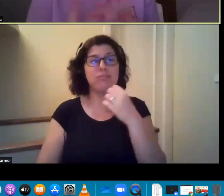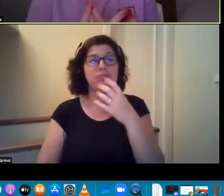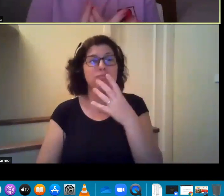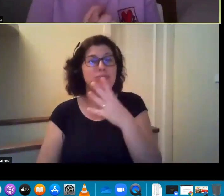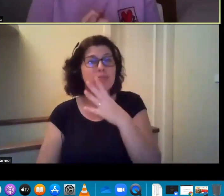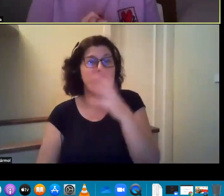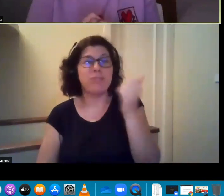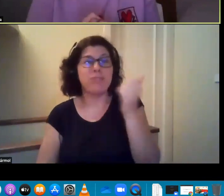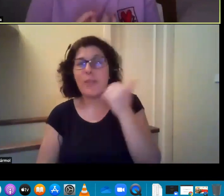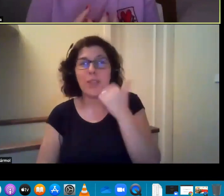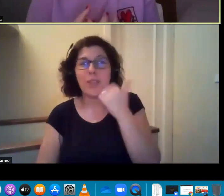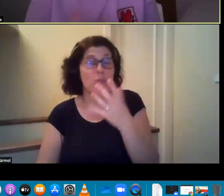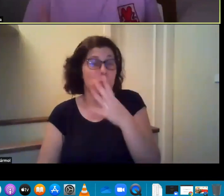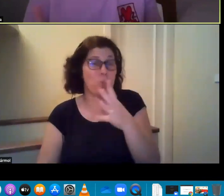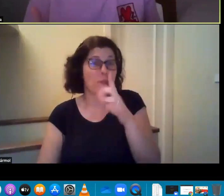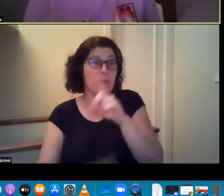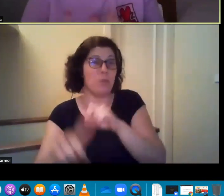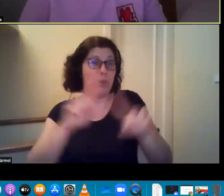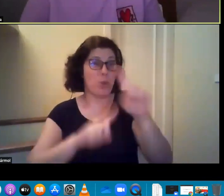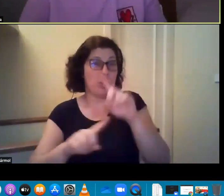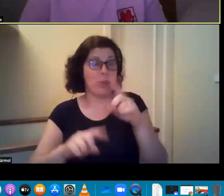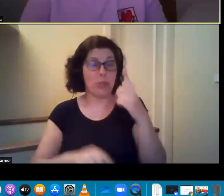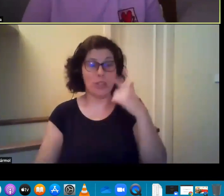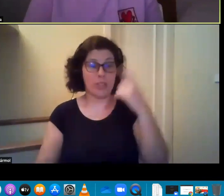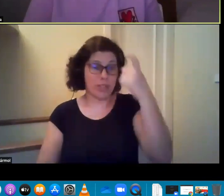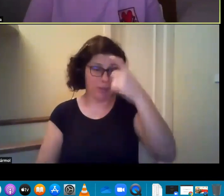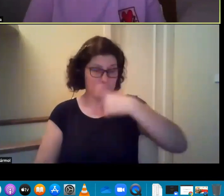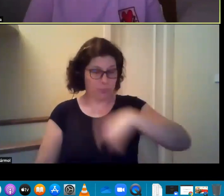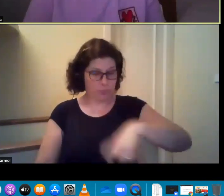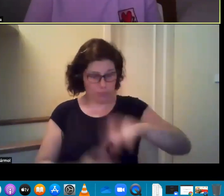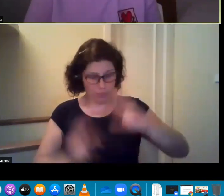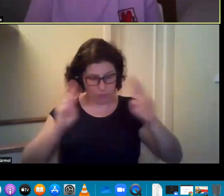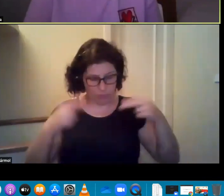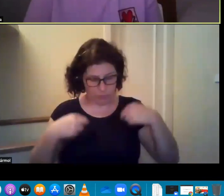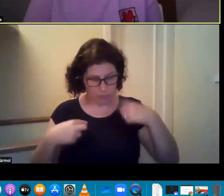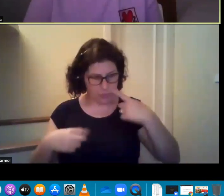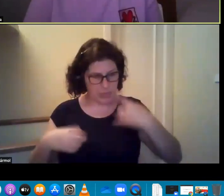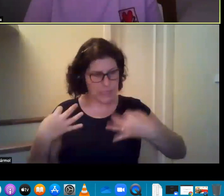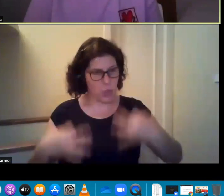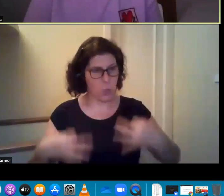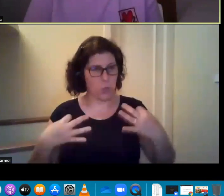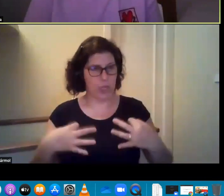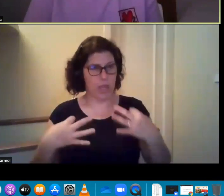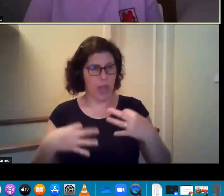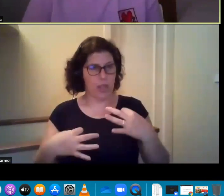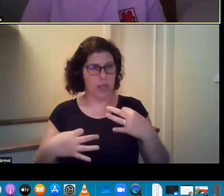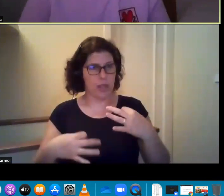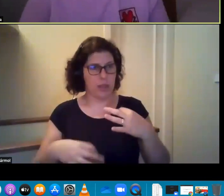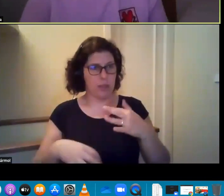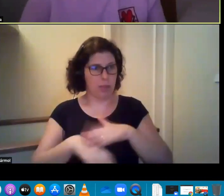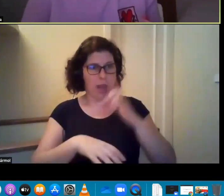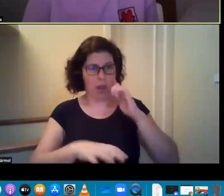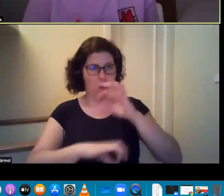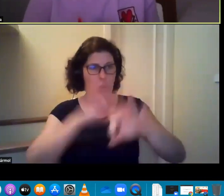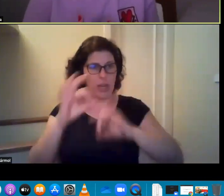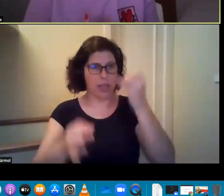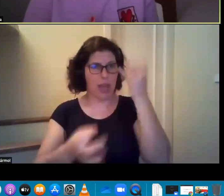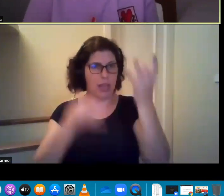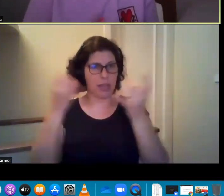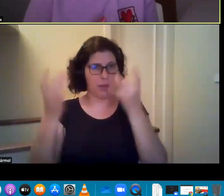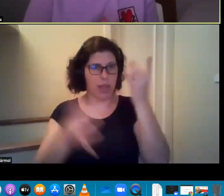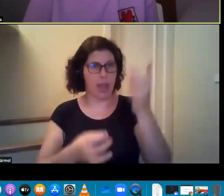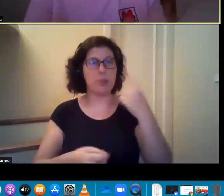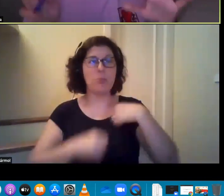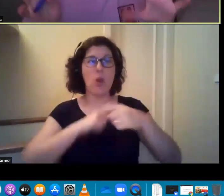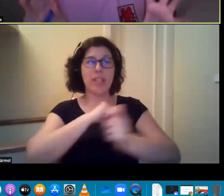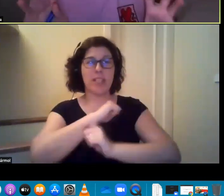creo que es importante también destacar esa seguridad en nosotros mismos a la hora de llevar a cabo la actividad, estas estrategias de afrontamiento, de